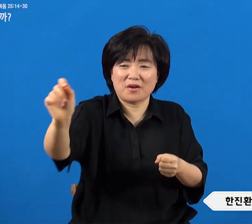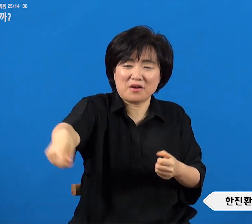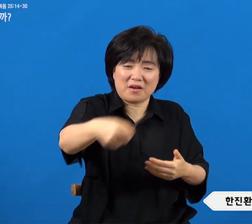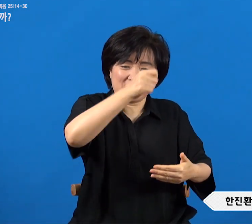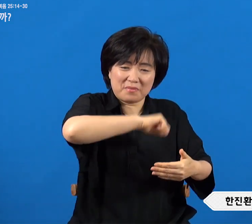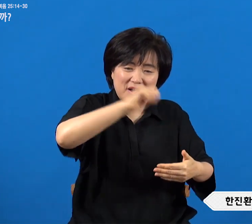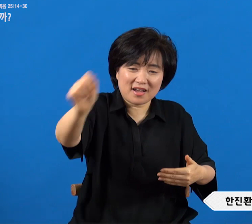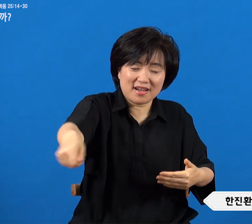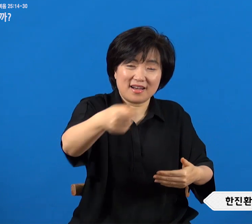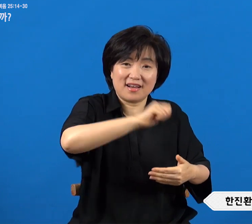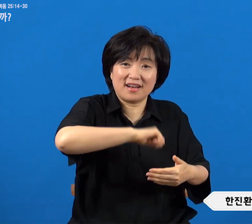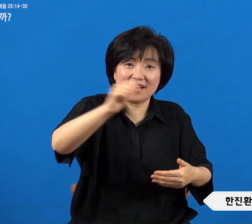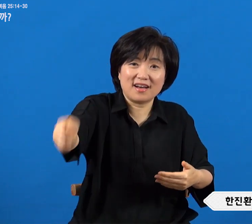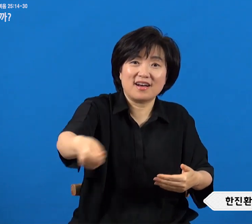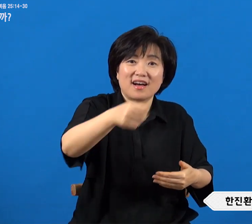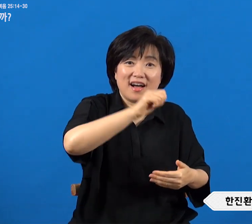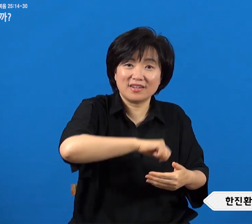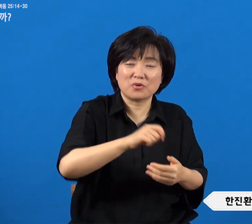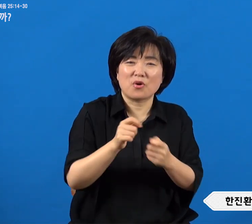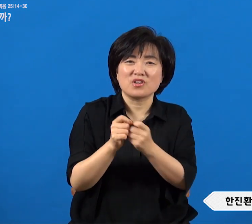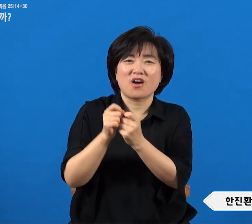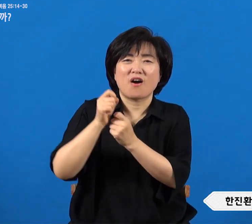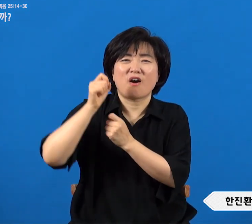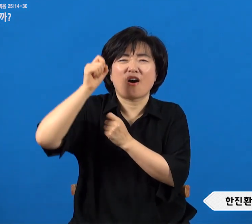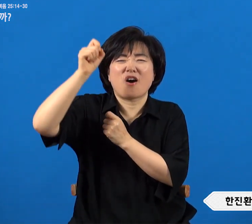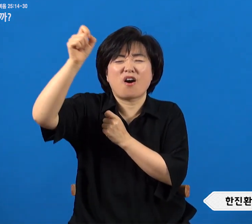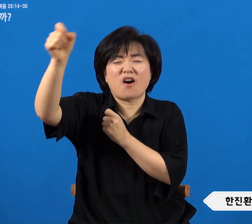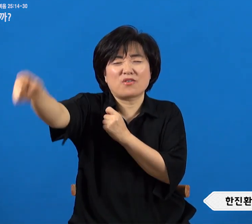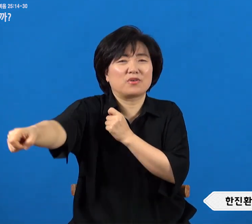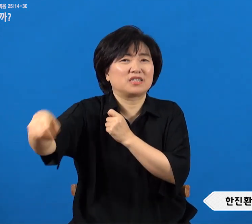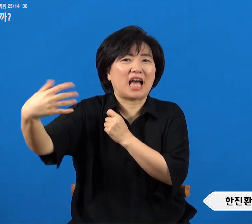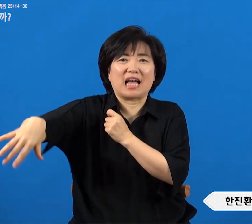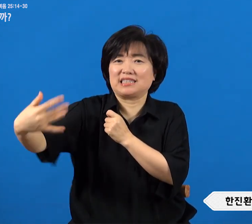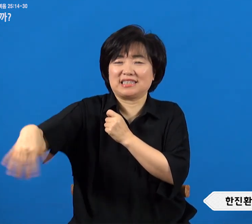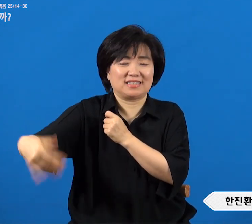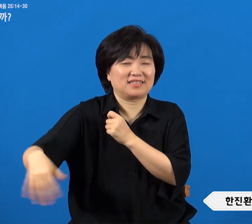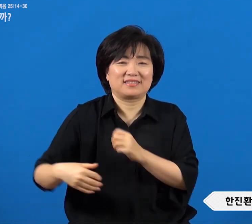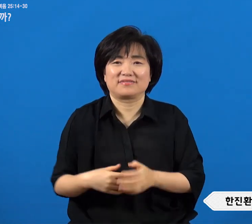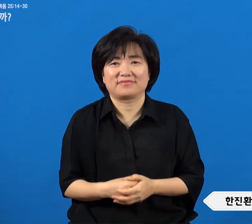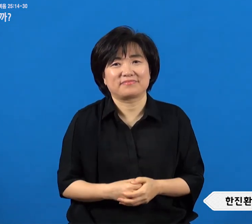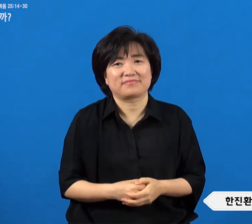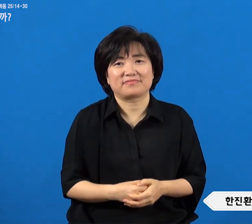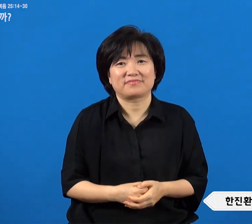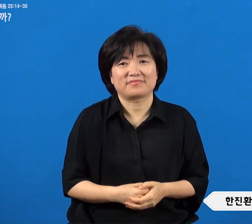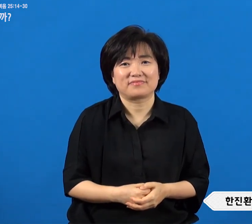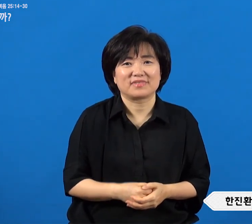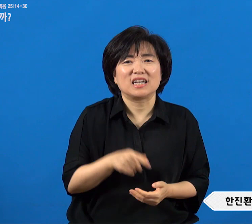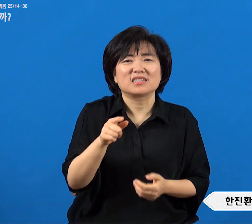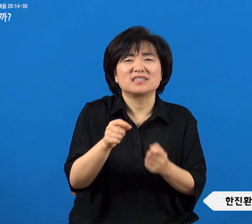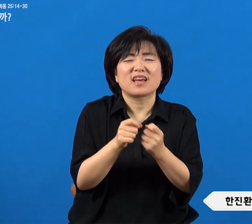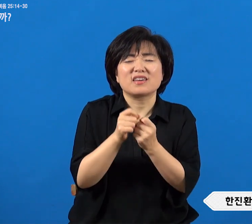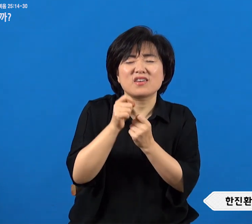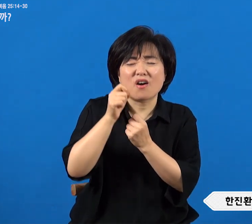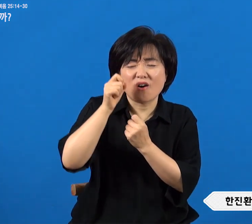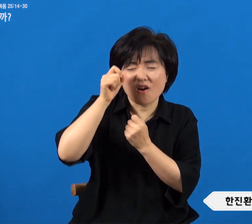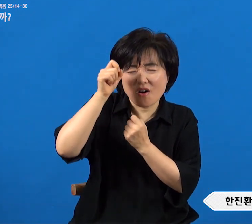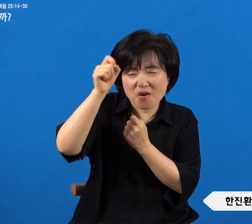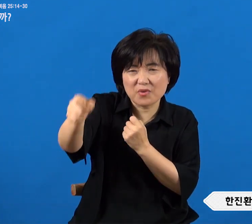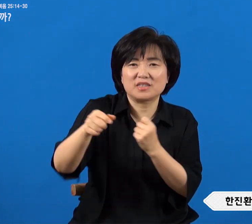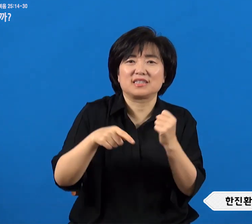바닷물을 다 퍼내어도 영원은 아직 시작도 하지 않았습니다. 그게 영원이라는